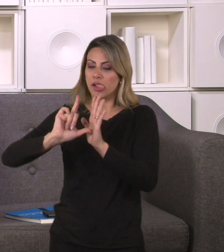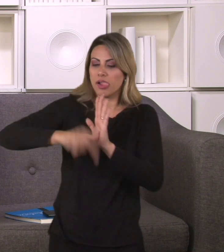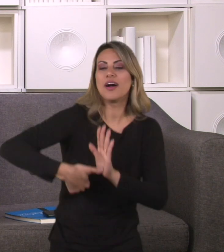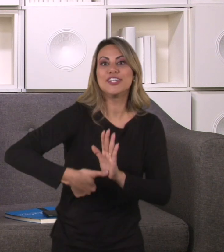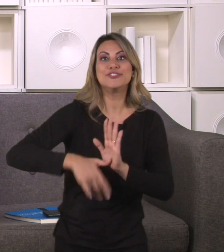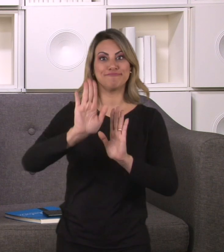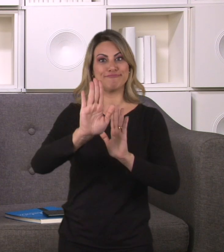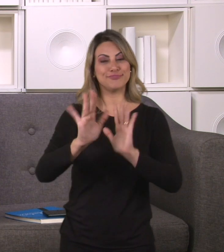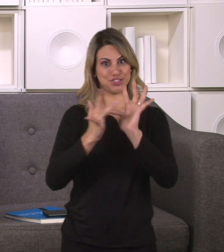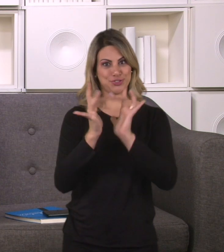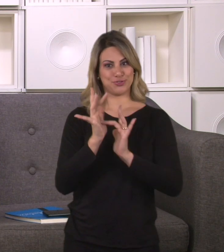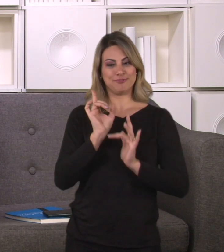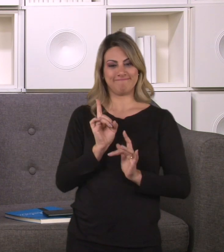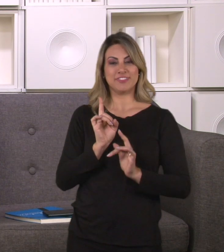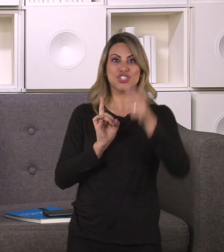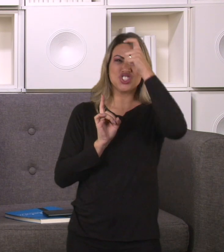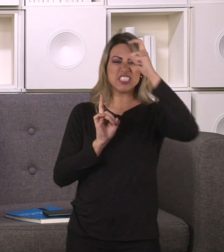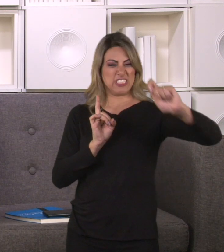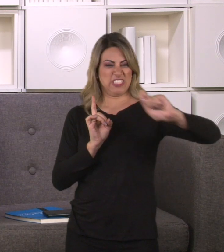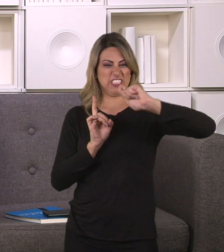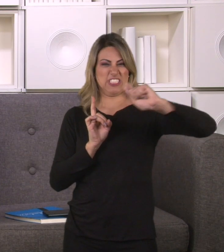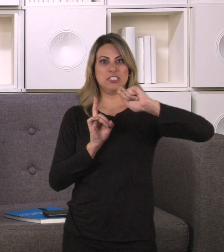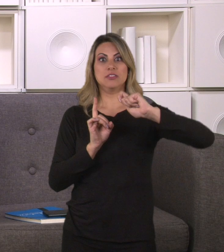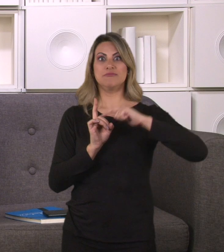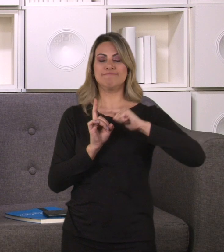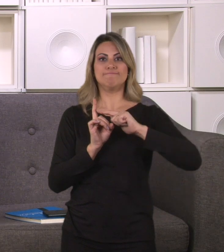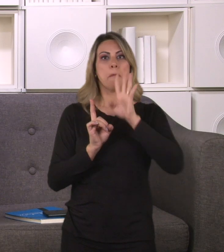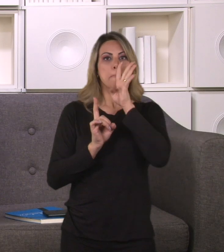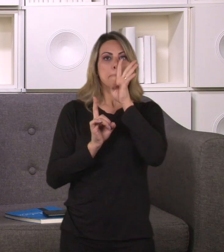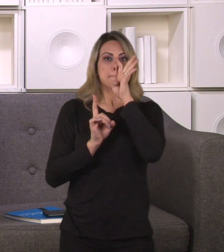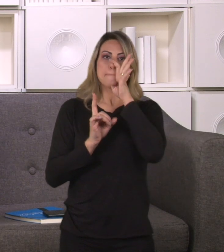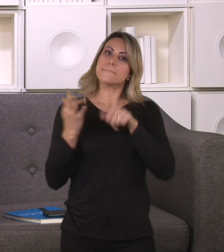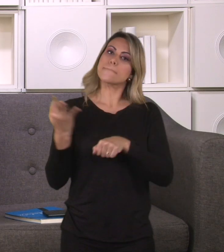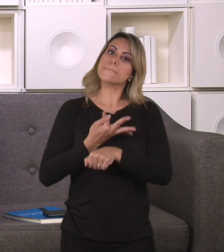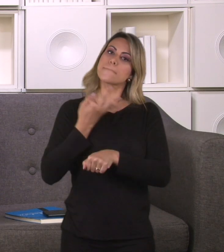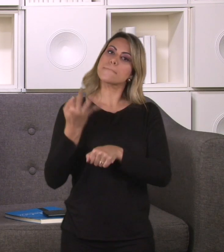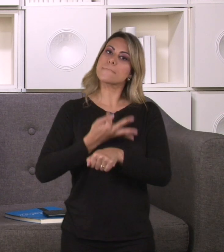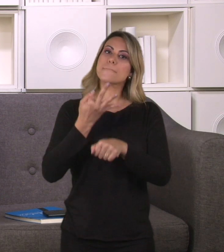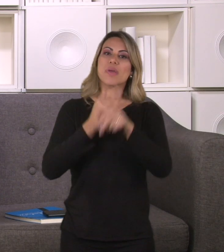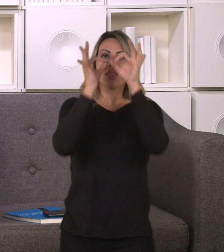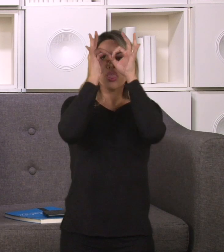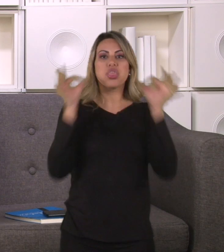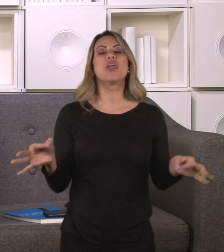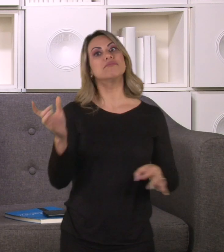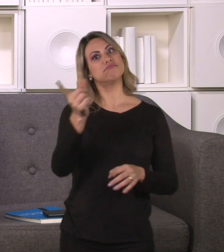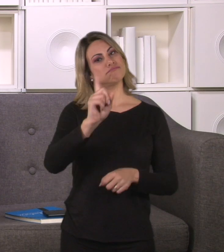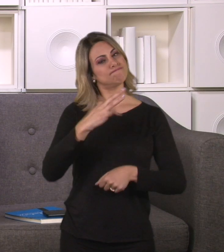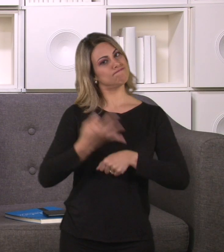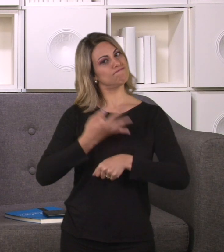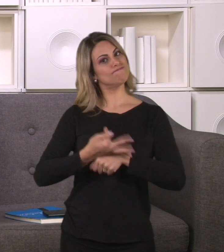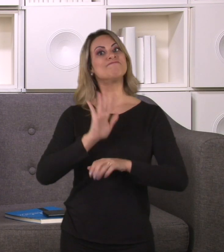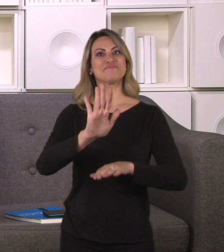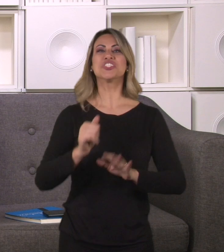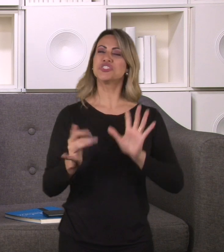Bíblia como o último Adão e o segundo homem. Ele é o último homem de uma linhagem e é o